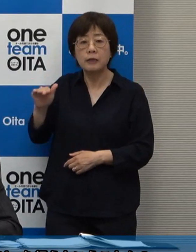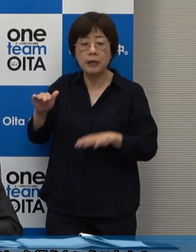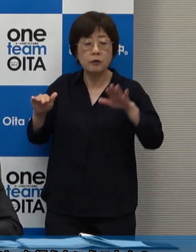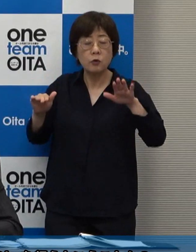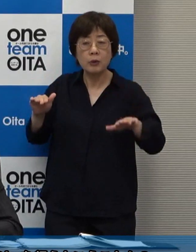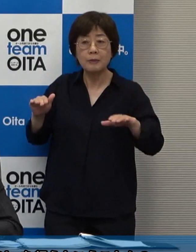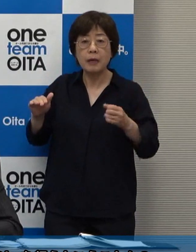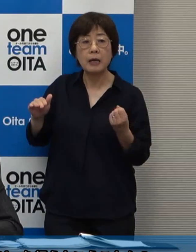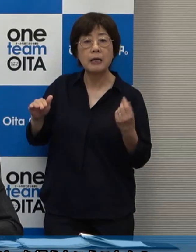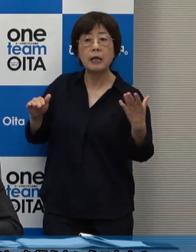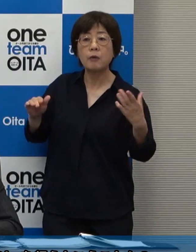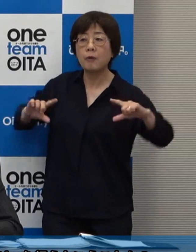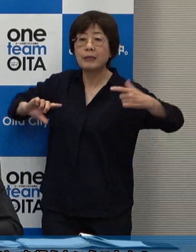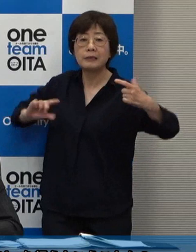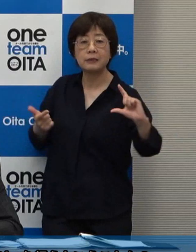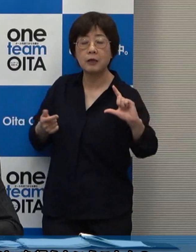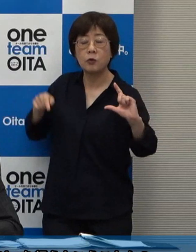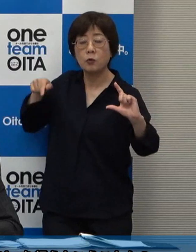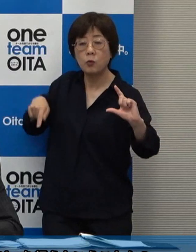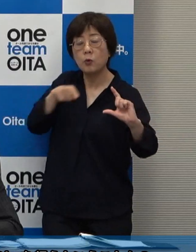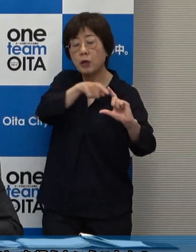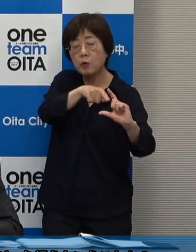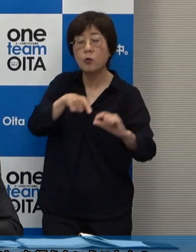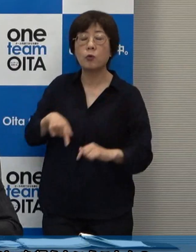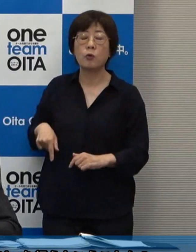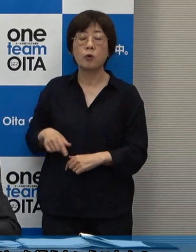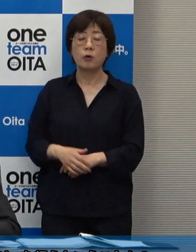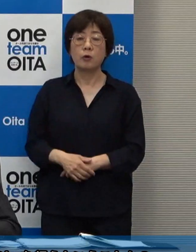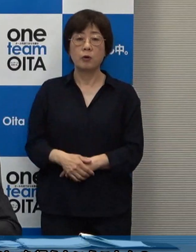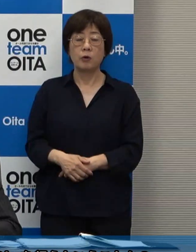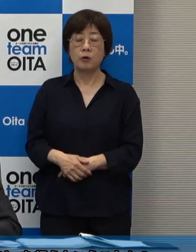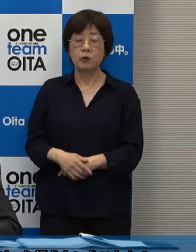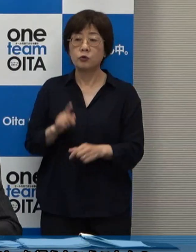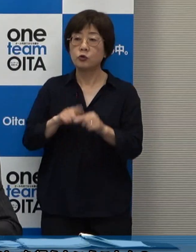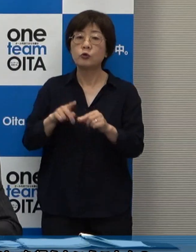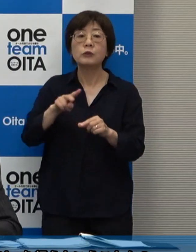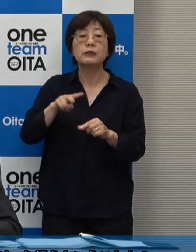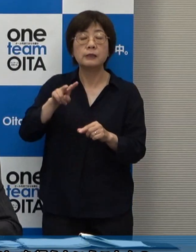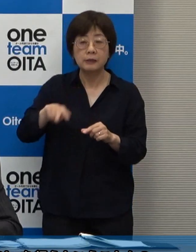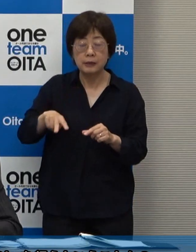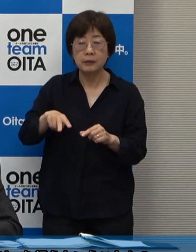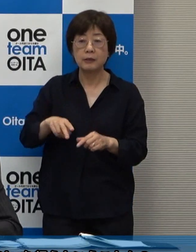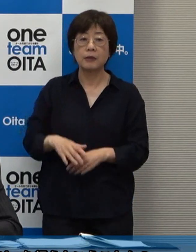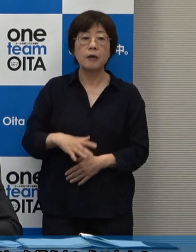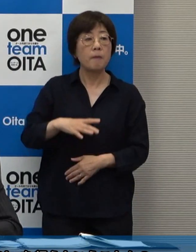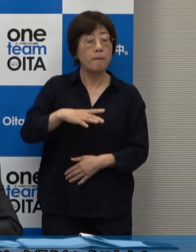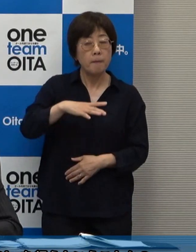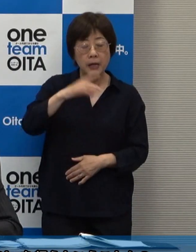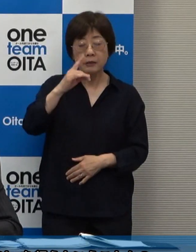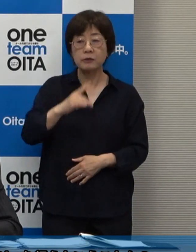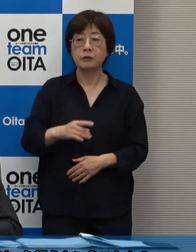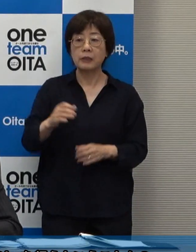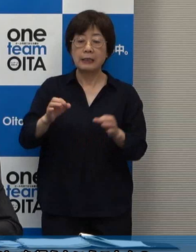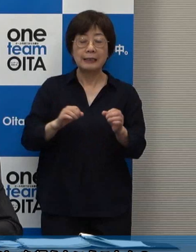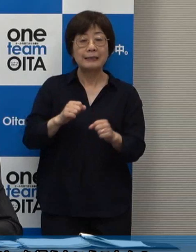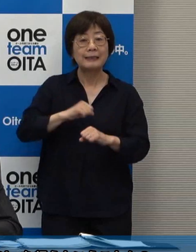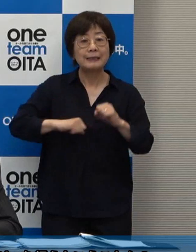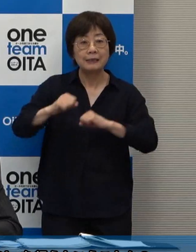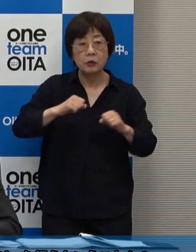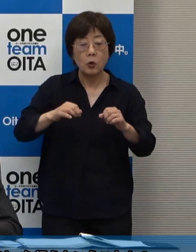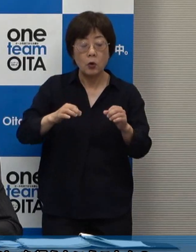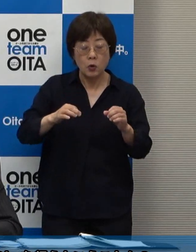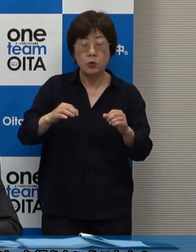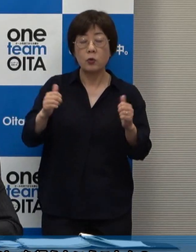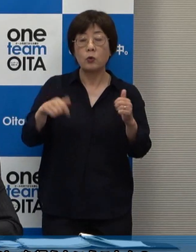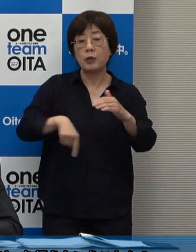違うと思うんです。そういったことを、その2点を中心に、まずは事業の見直しをやるべきだ